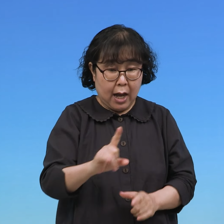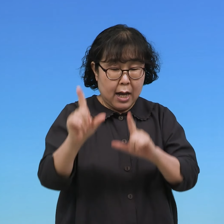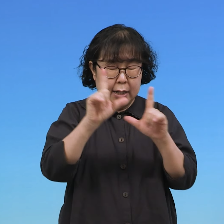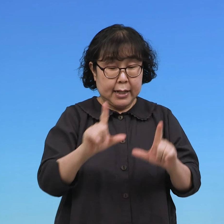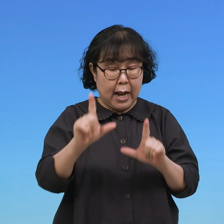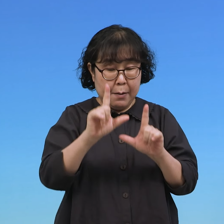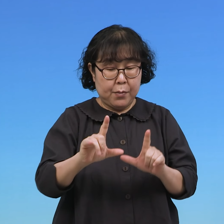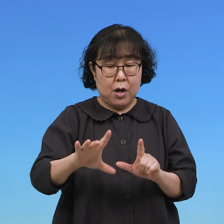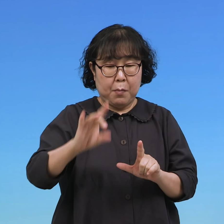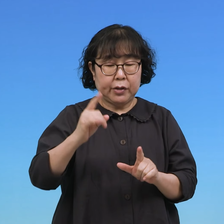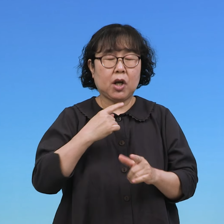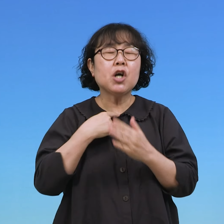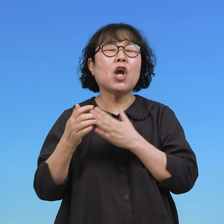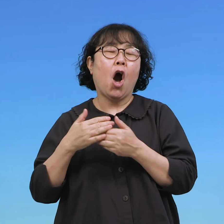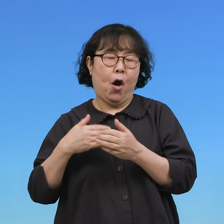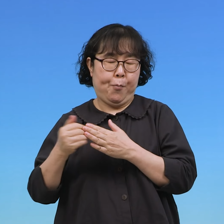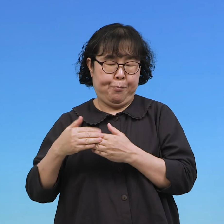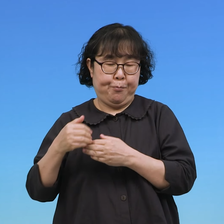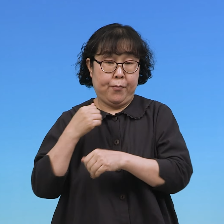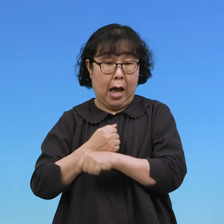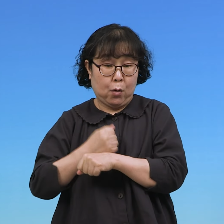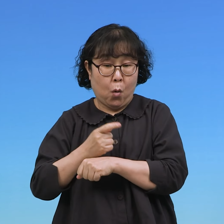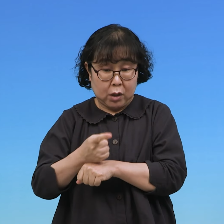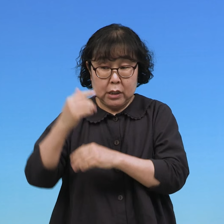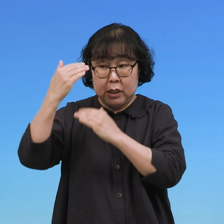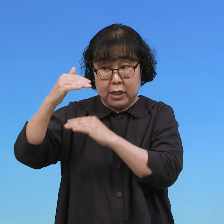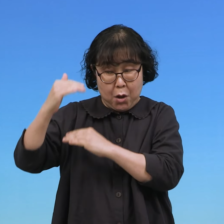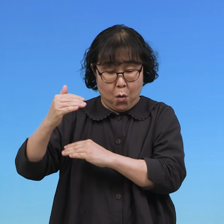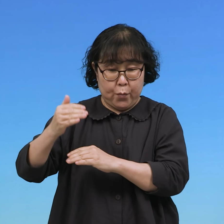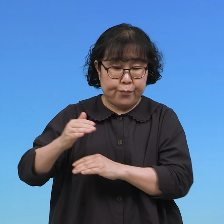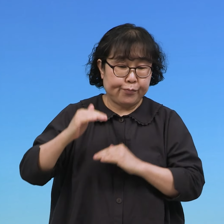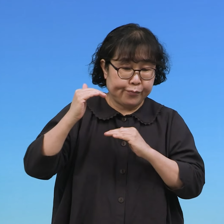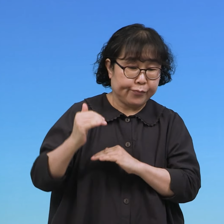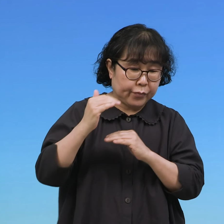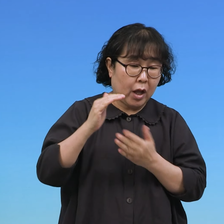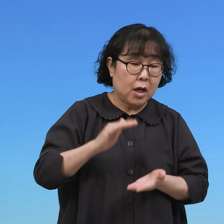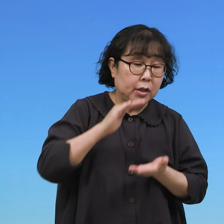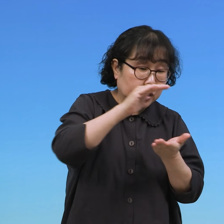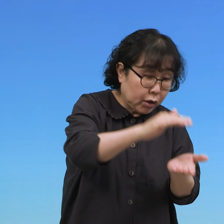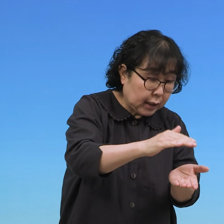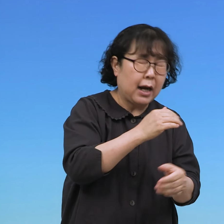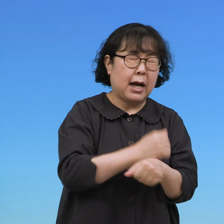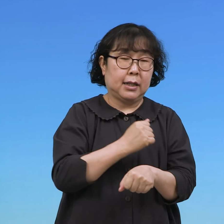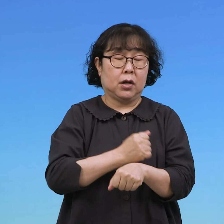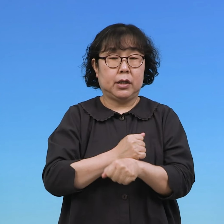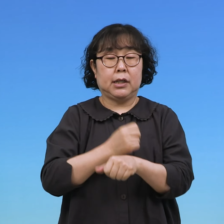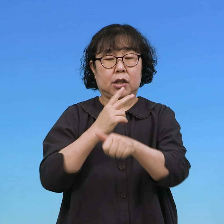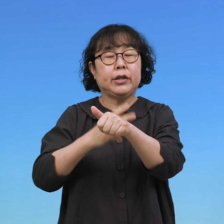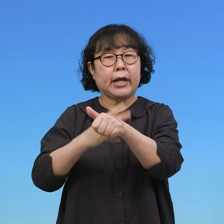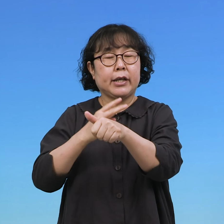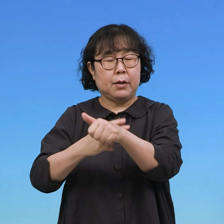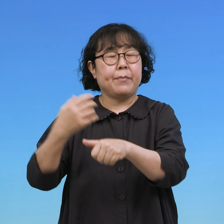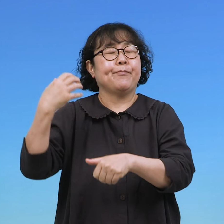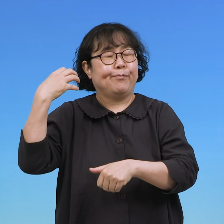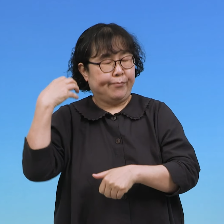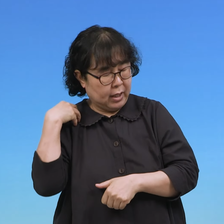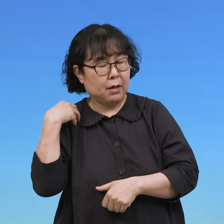경험한 그 내용을 전하는 게 그게 선생의 역할이야. 그게 참 맞다는 생각을 하는 겁니다.